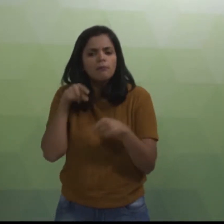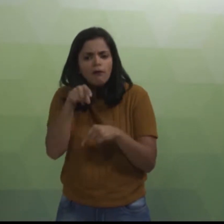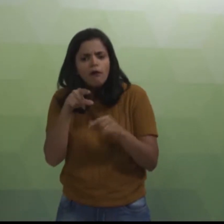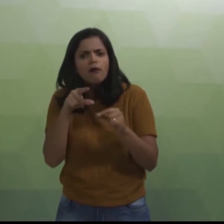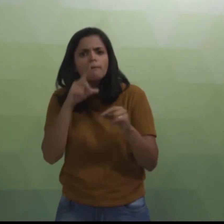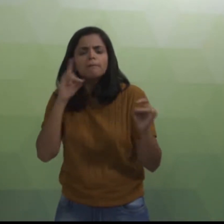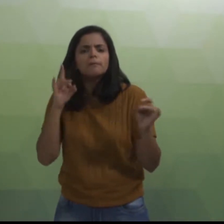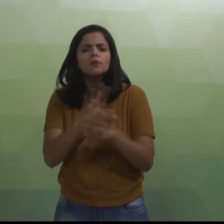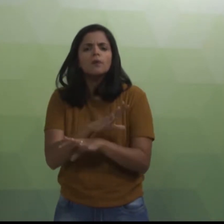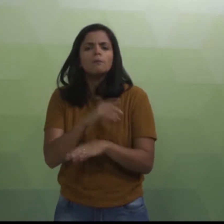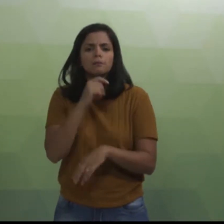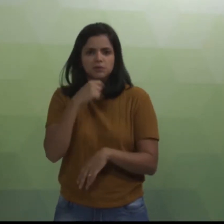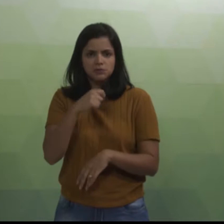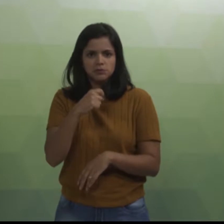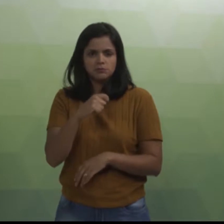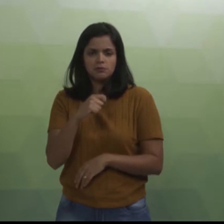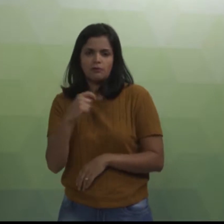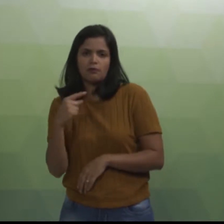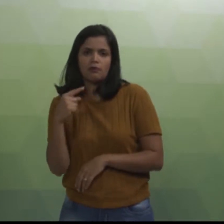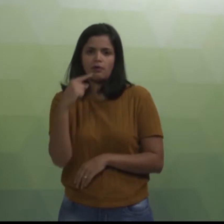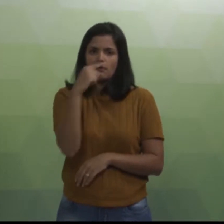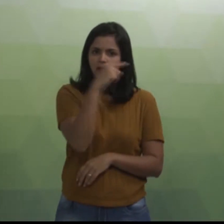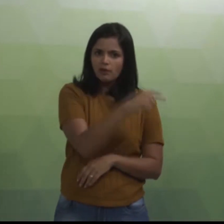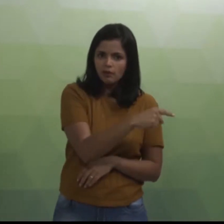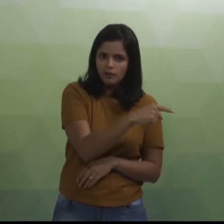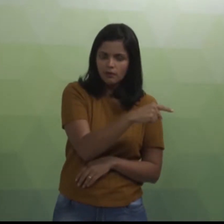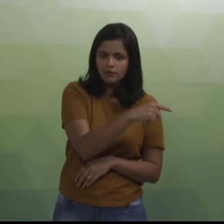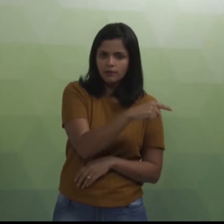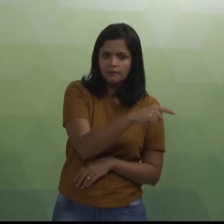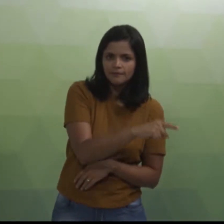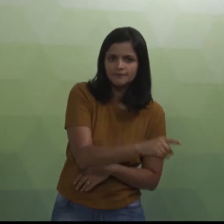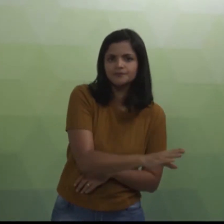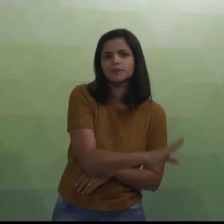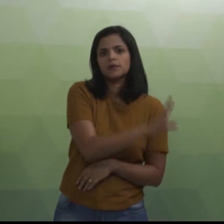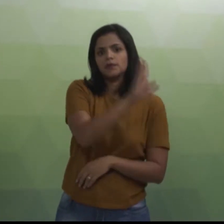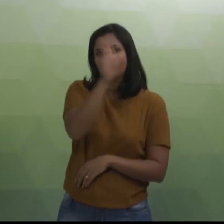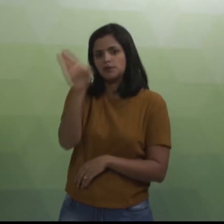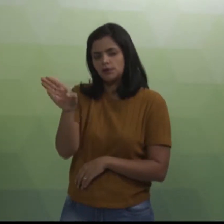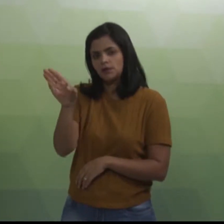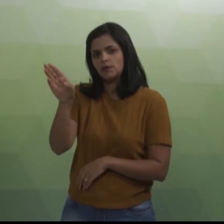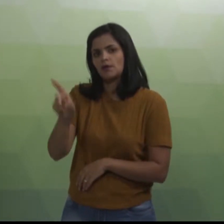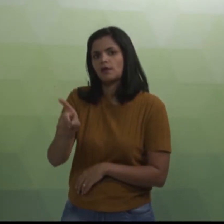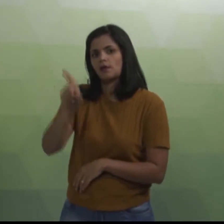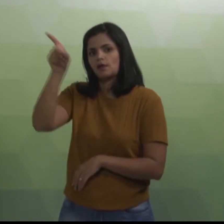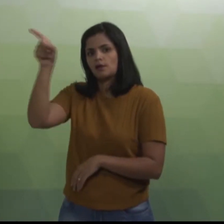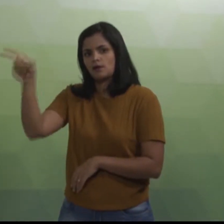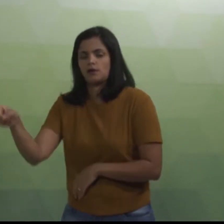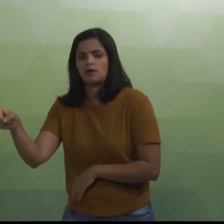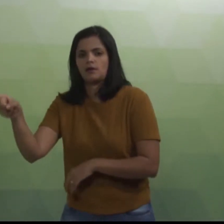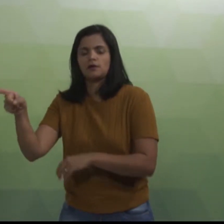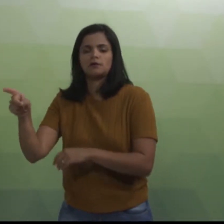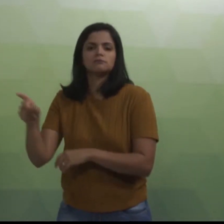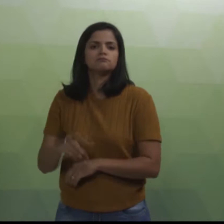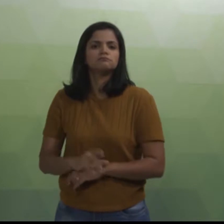E não há falhas. Assim se dá essa marcação. Percebam a